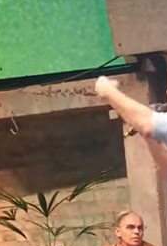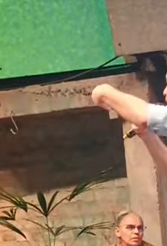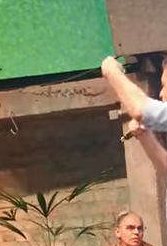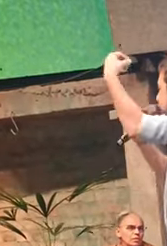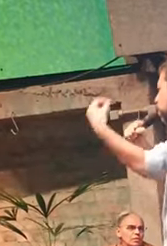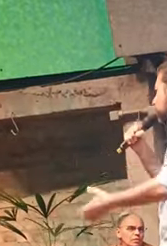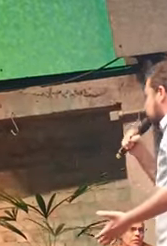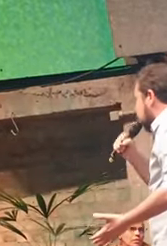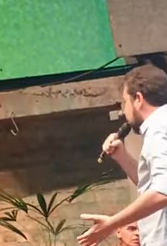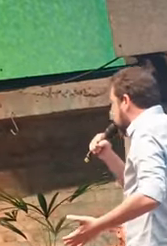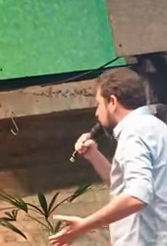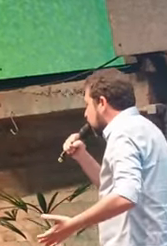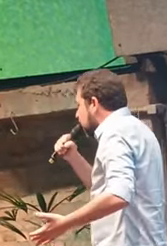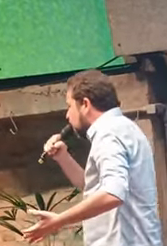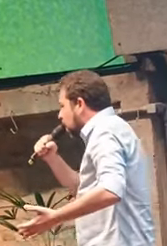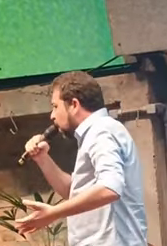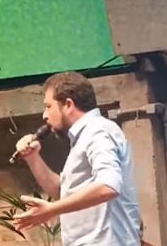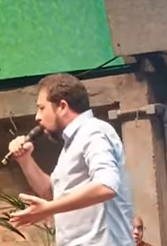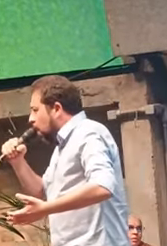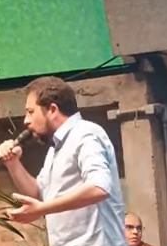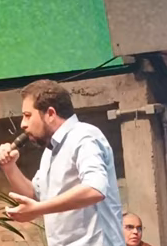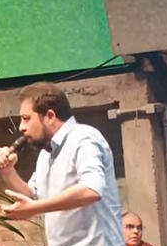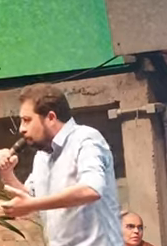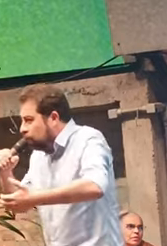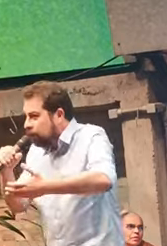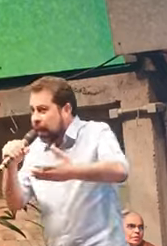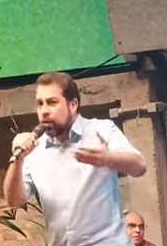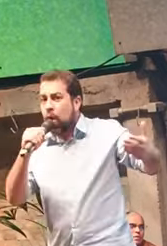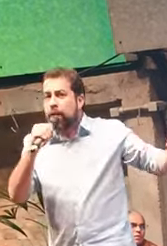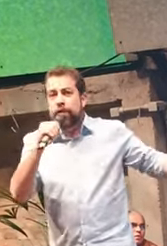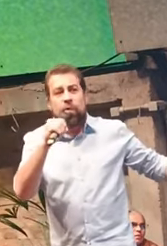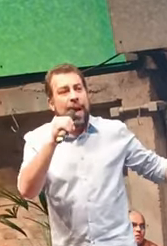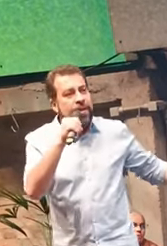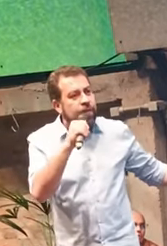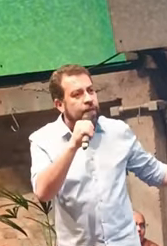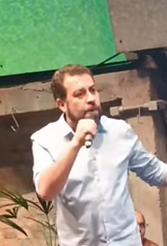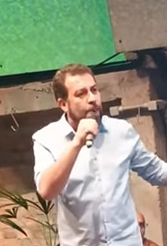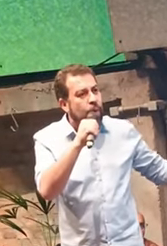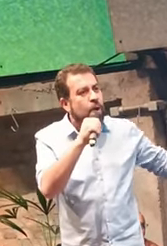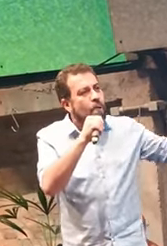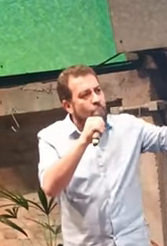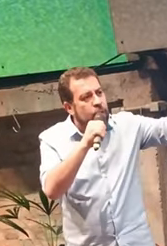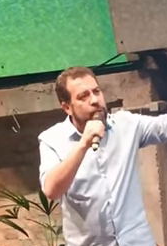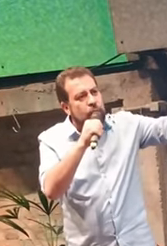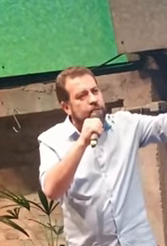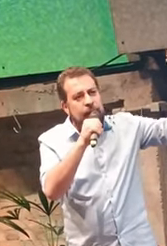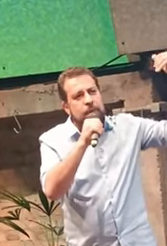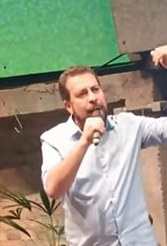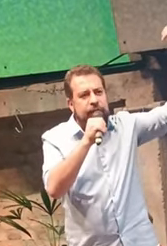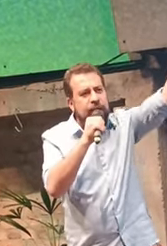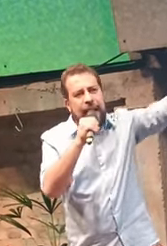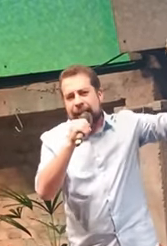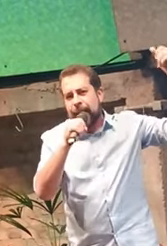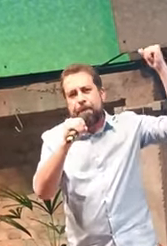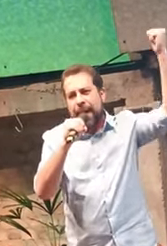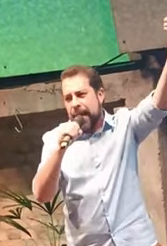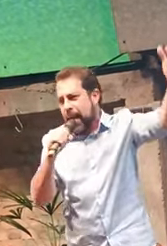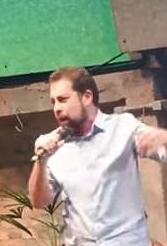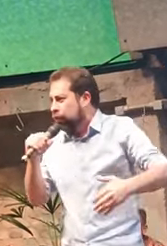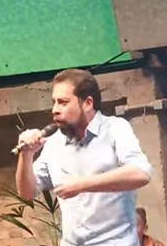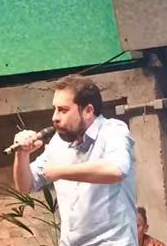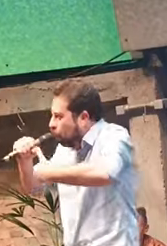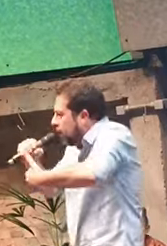agricultura urbana e periurbana nos territórios rurais de São Paulo. Olha o que nós temos em Marcilac,